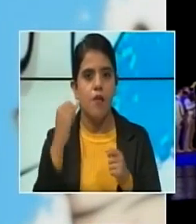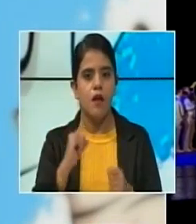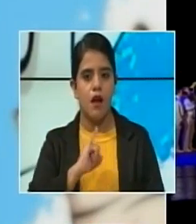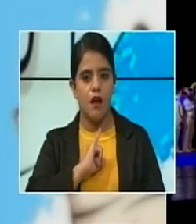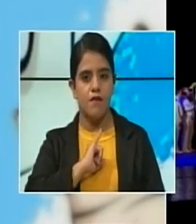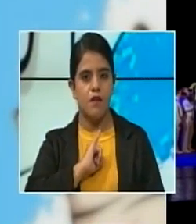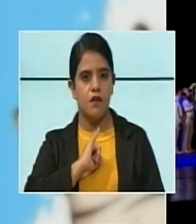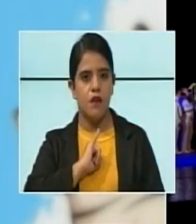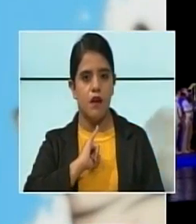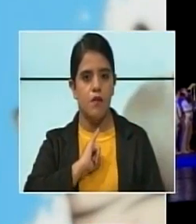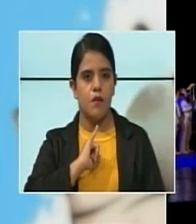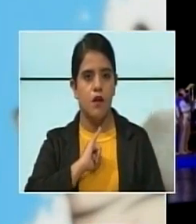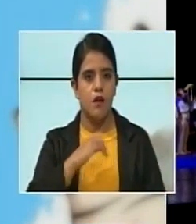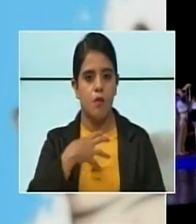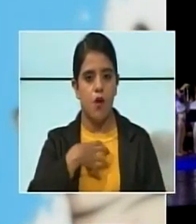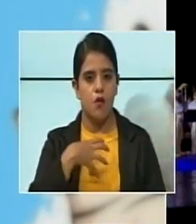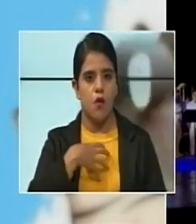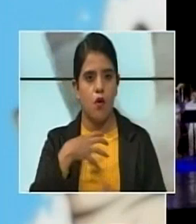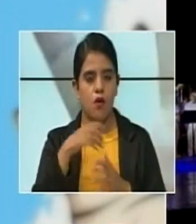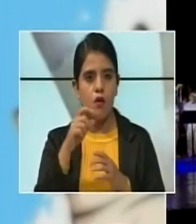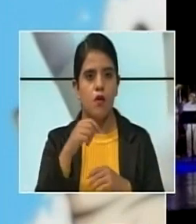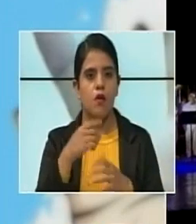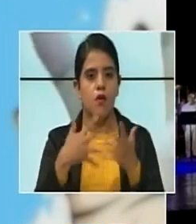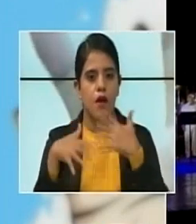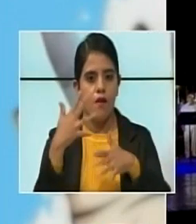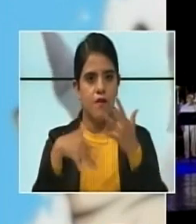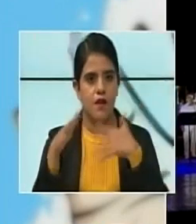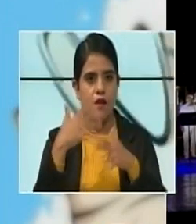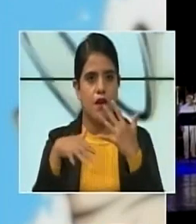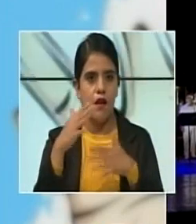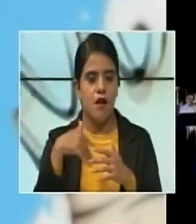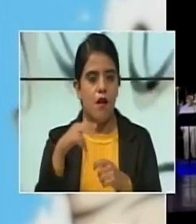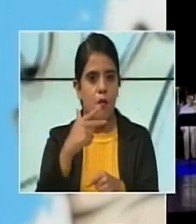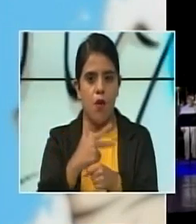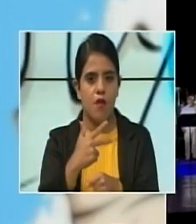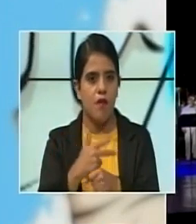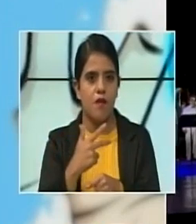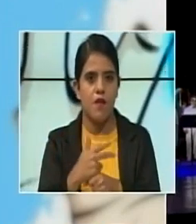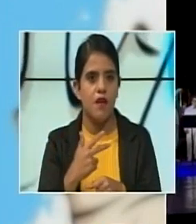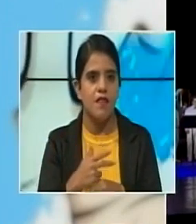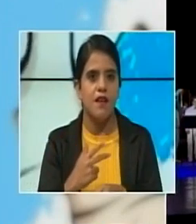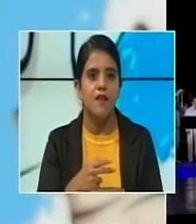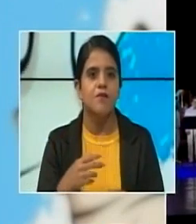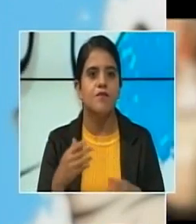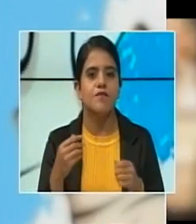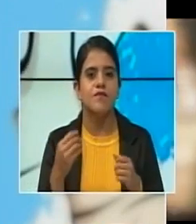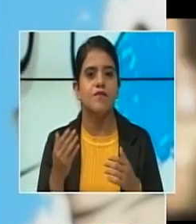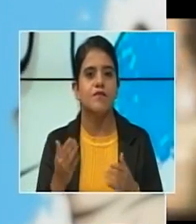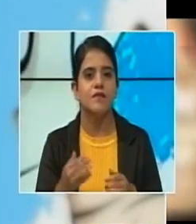Para modificar, para tener nuevas ideas. Y nosotros tenemos nuestra propia identidad.